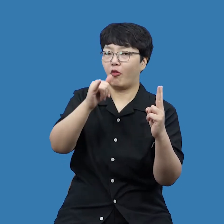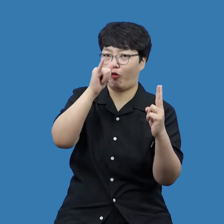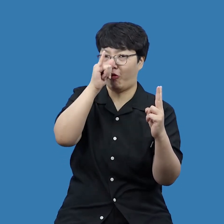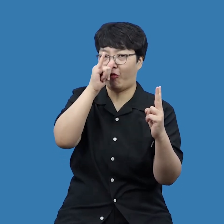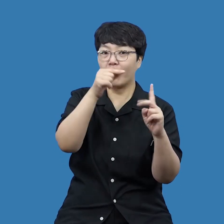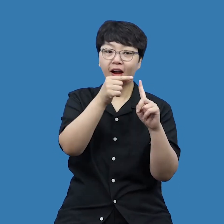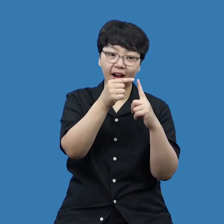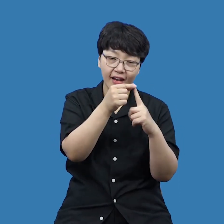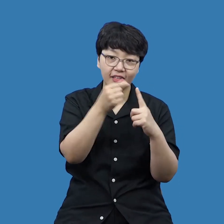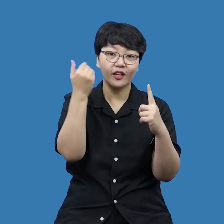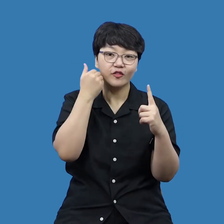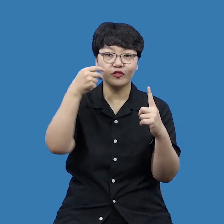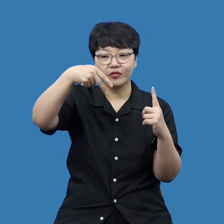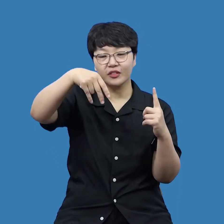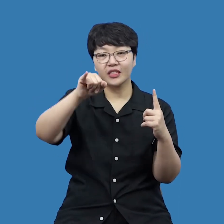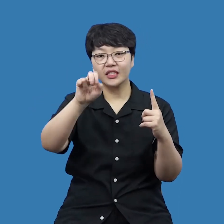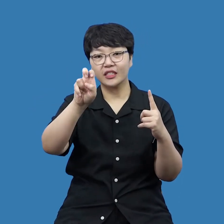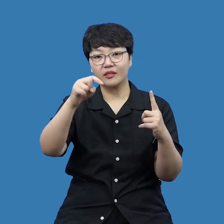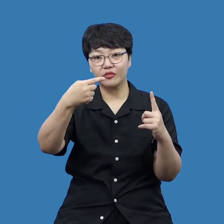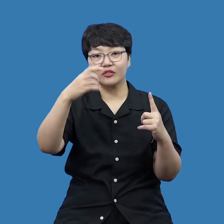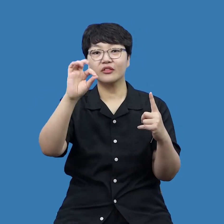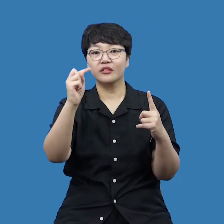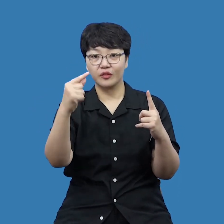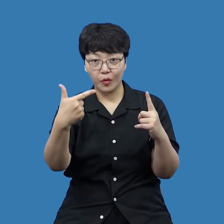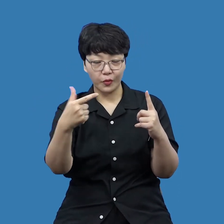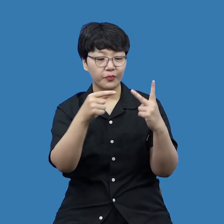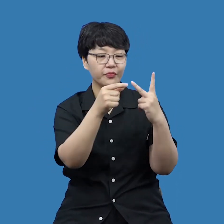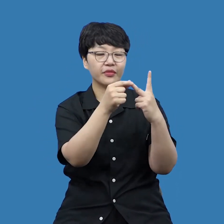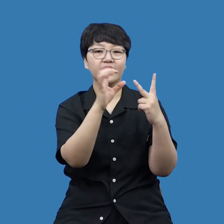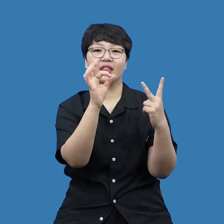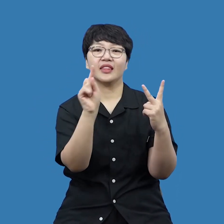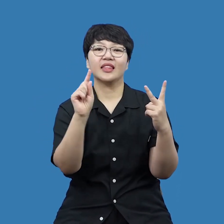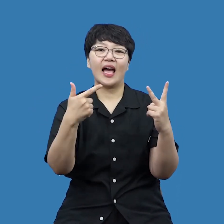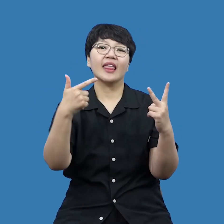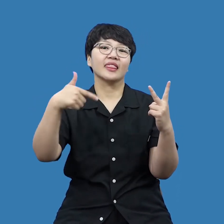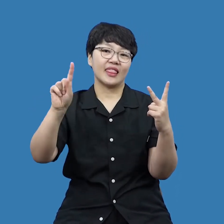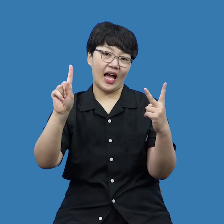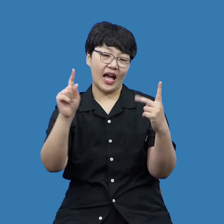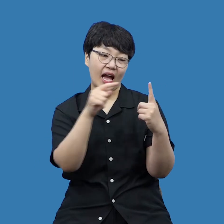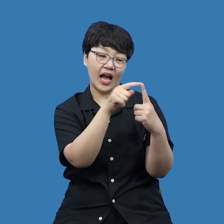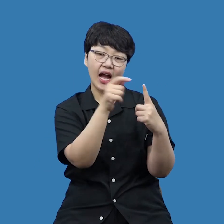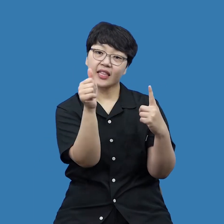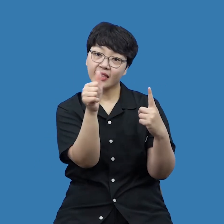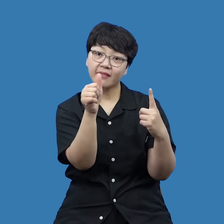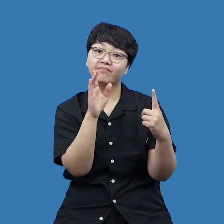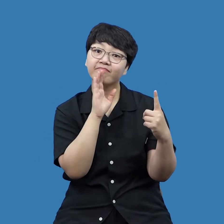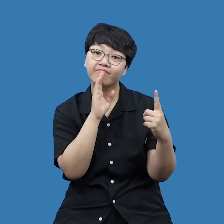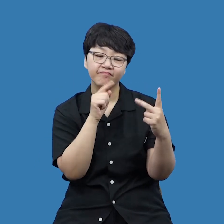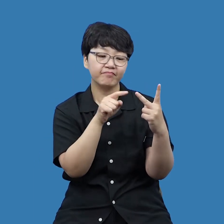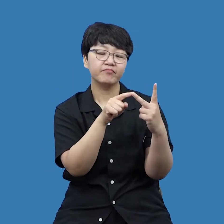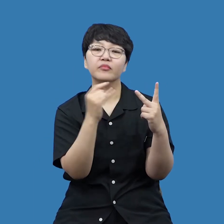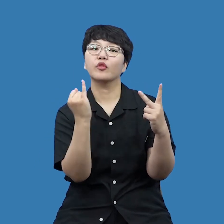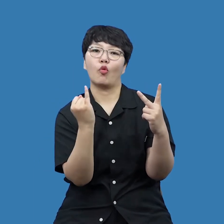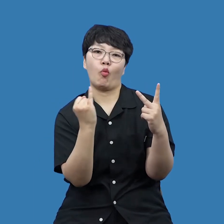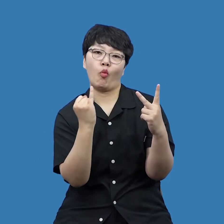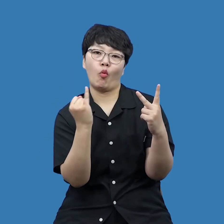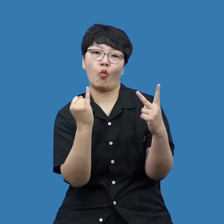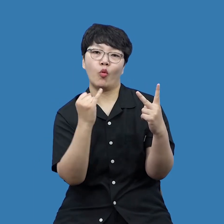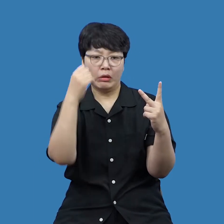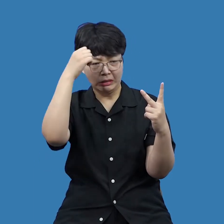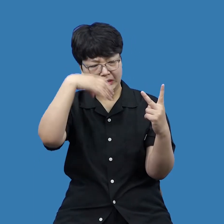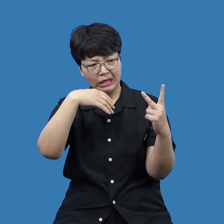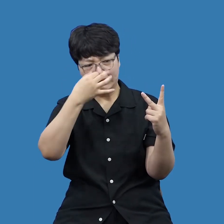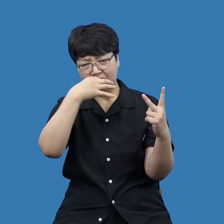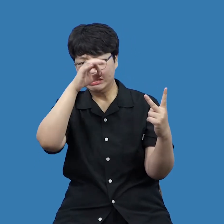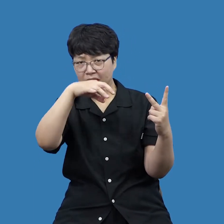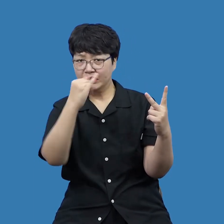이게 시므온과 안나였습니다. 시므온과 안나. 시므온은 남자죠. 안나는 여자. 그냥